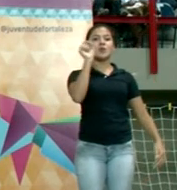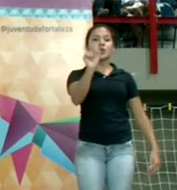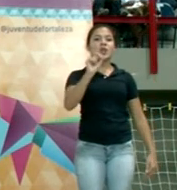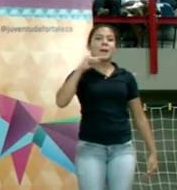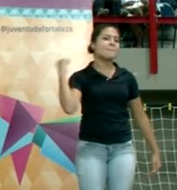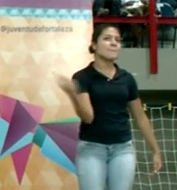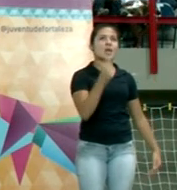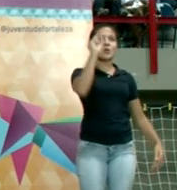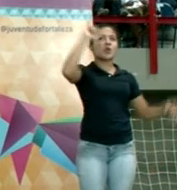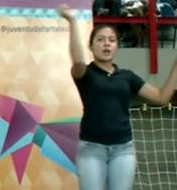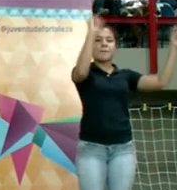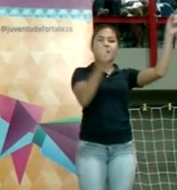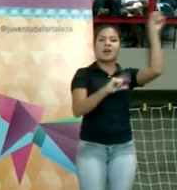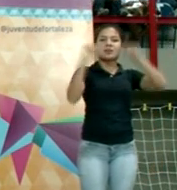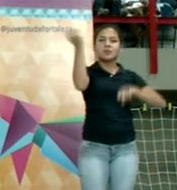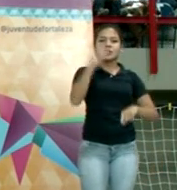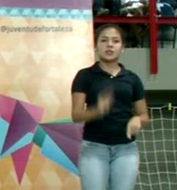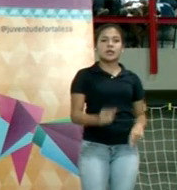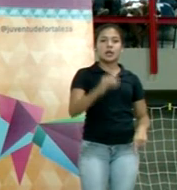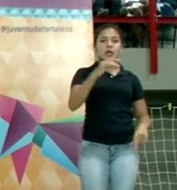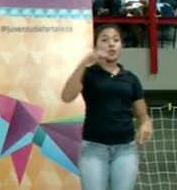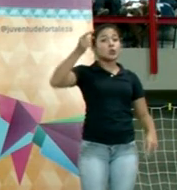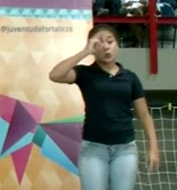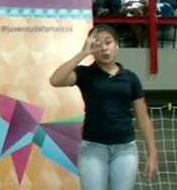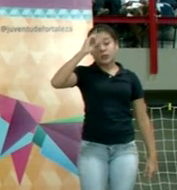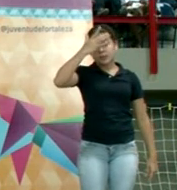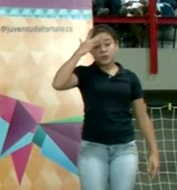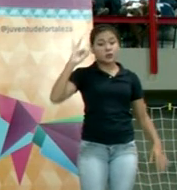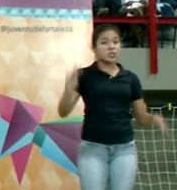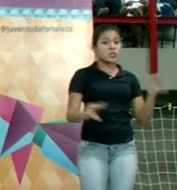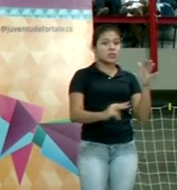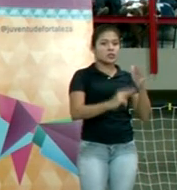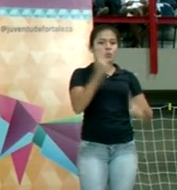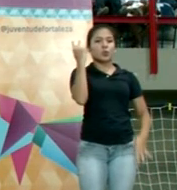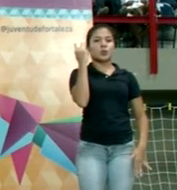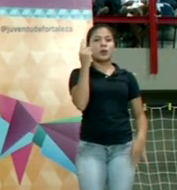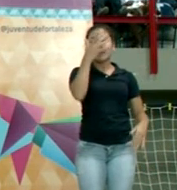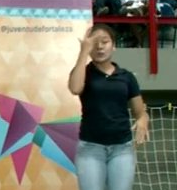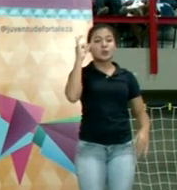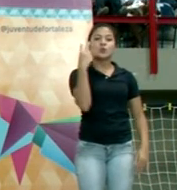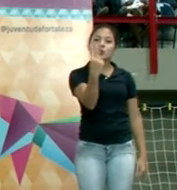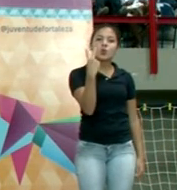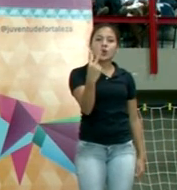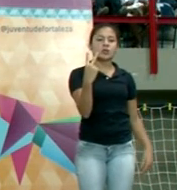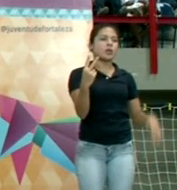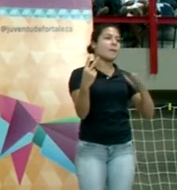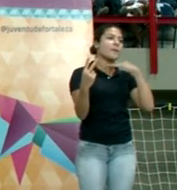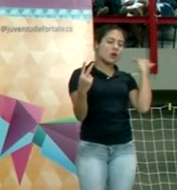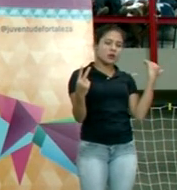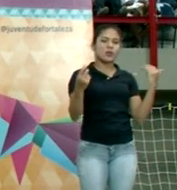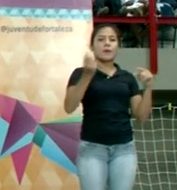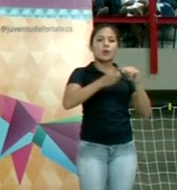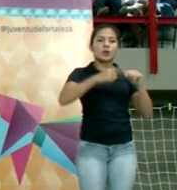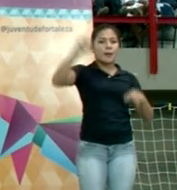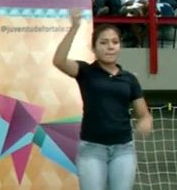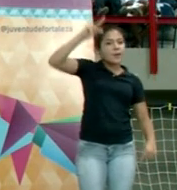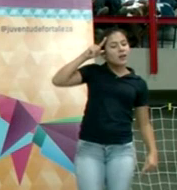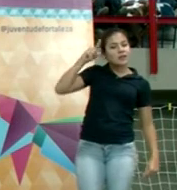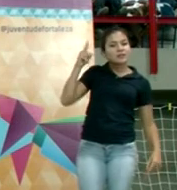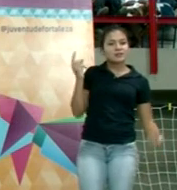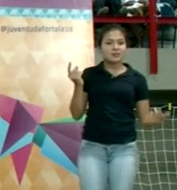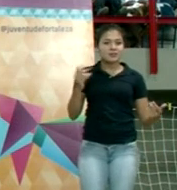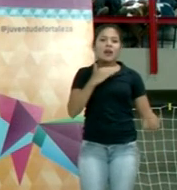e morre pelo menos 2 pessoas por dia atingidas por um raio na cabeça. E aí você pensa assim, o Idelfrânio só pode